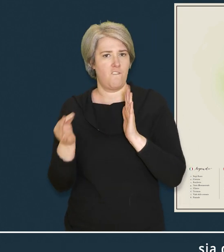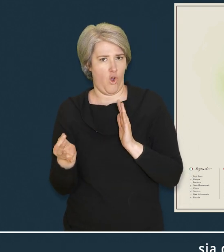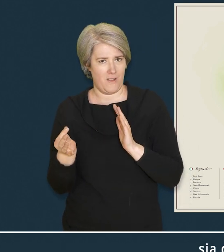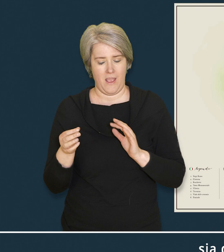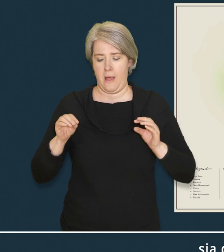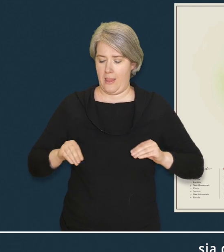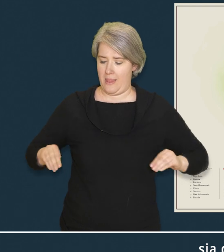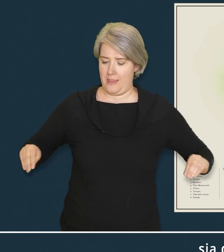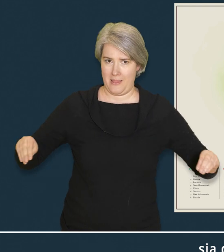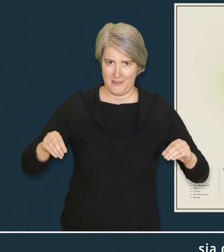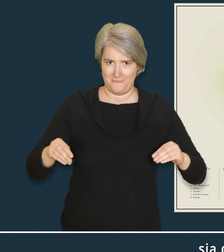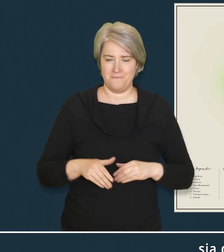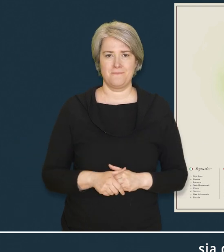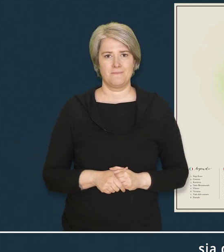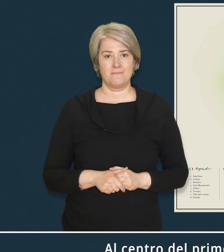da foglia.